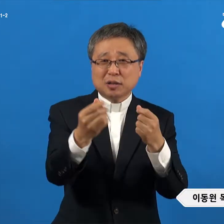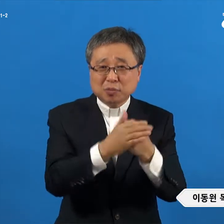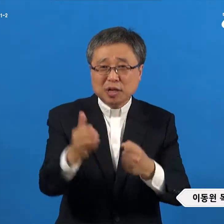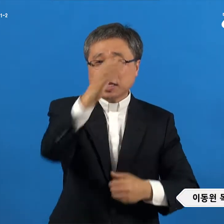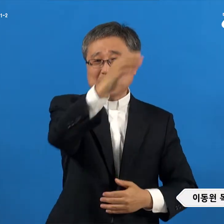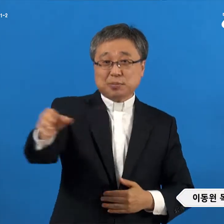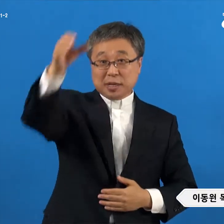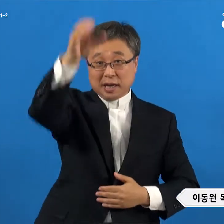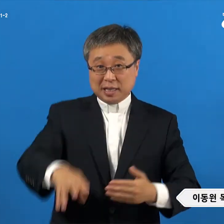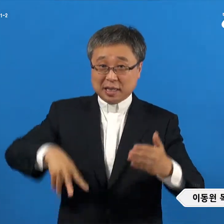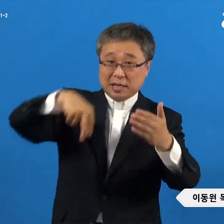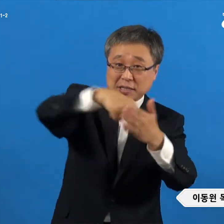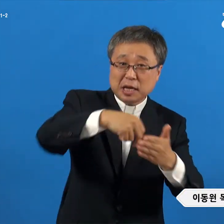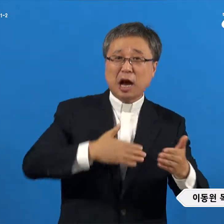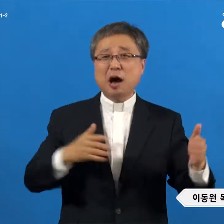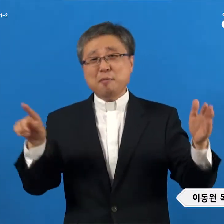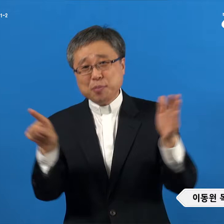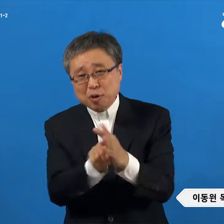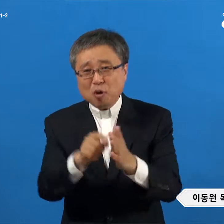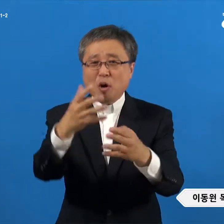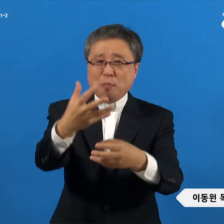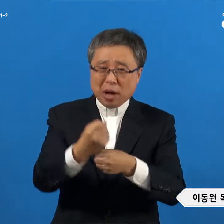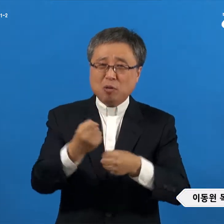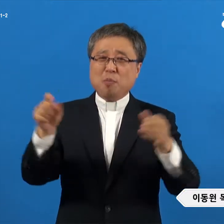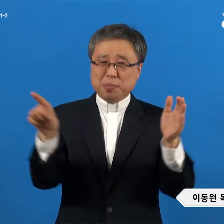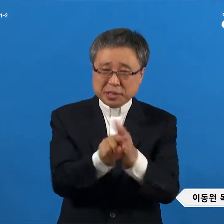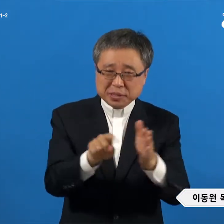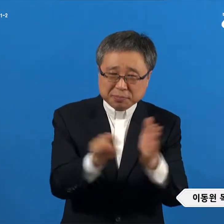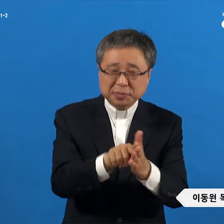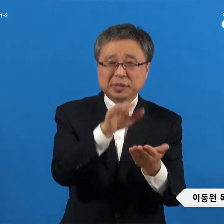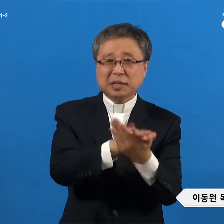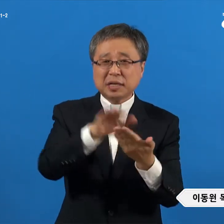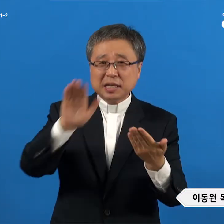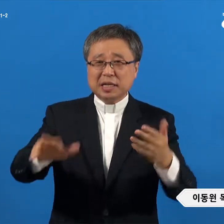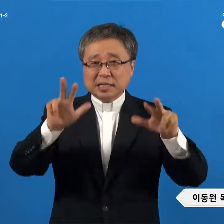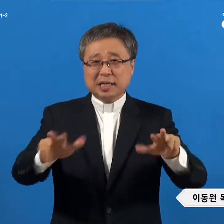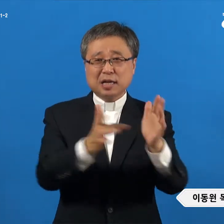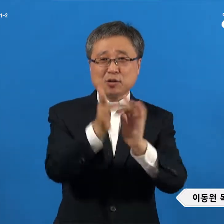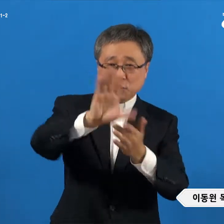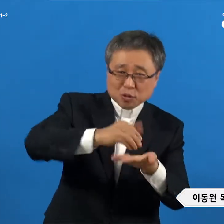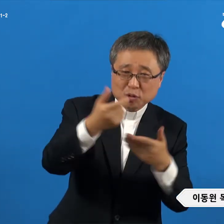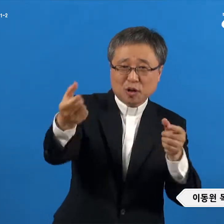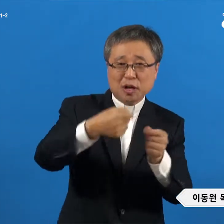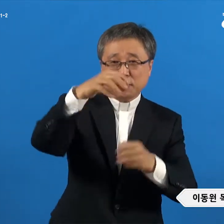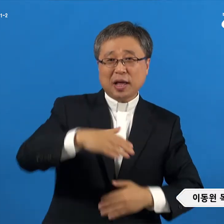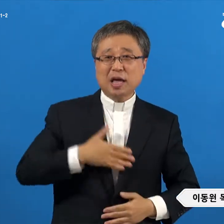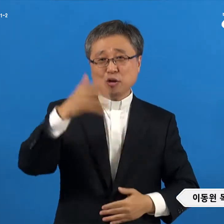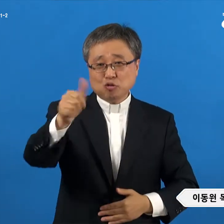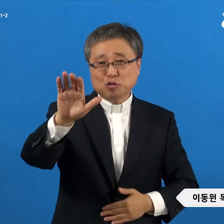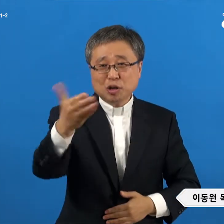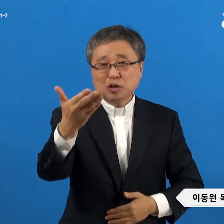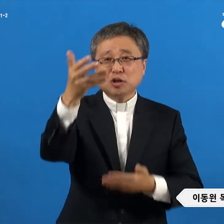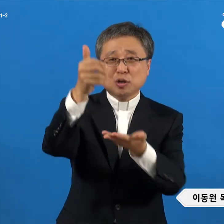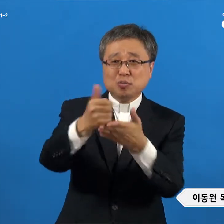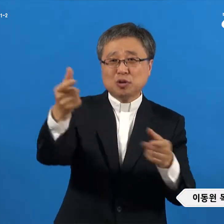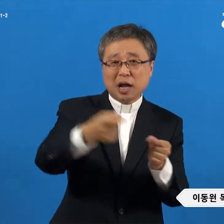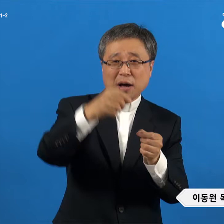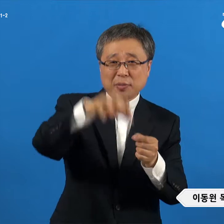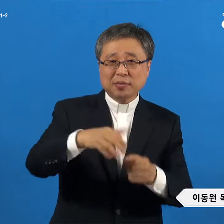달리심을 제가 믿고 받아들이겠습니다. 이제 그리고 그 예수님 앞에, 나의 주인 되신 그분 앞에 내 삶을